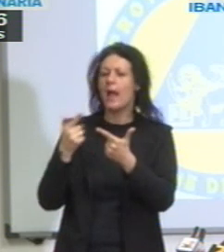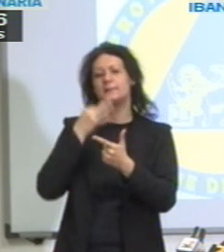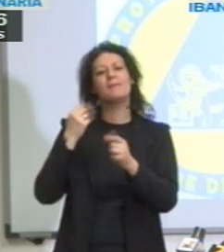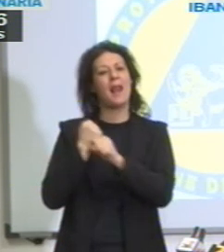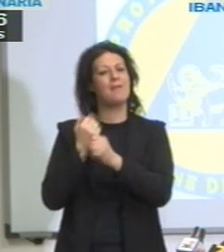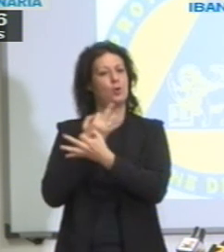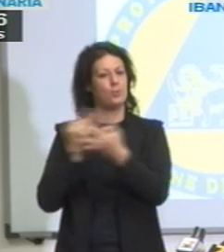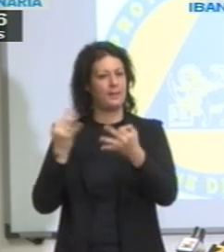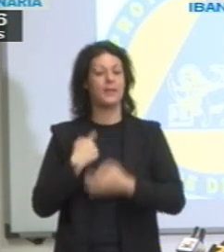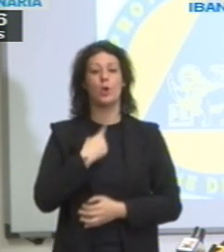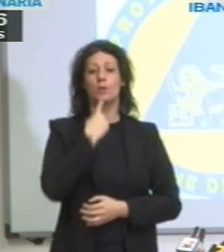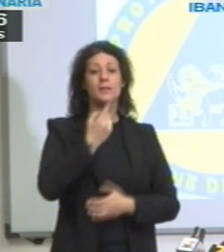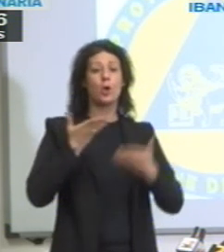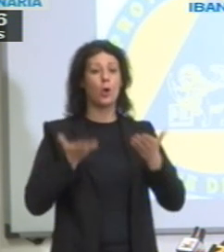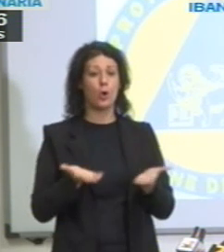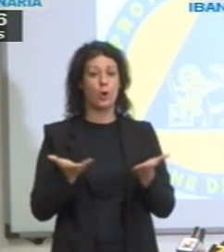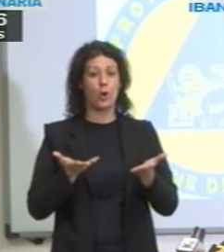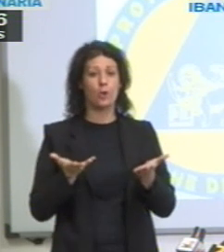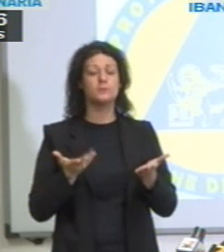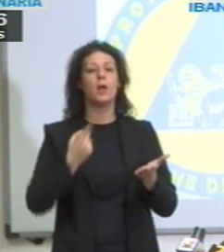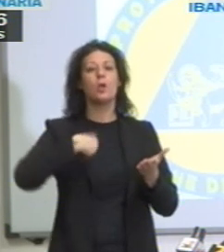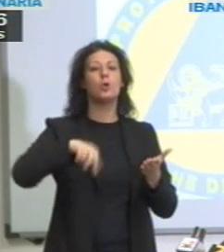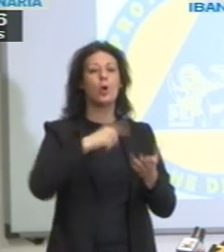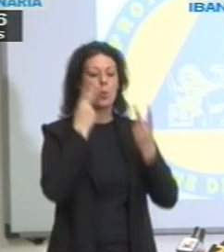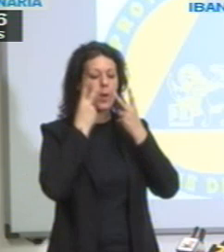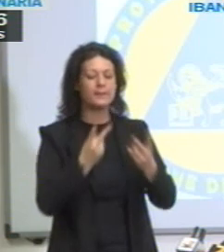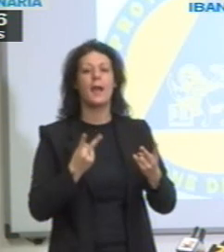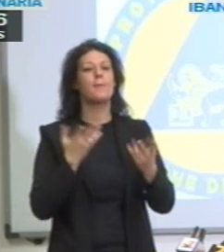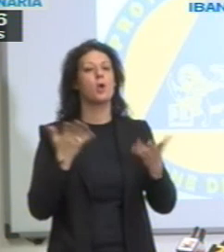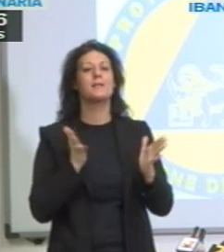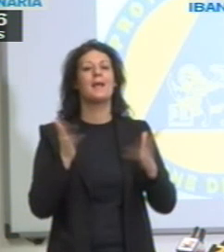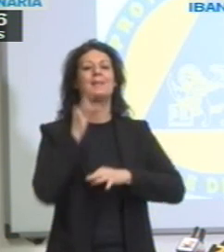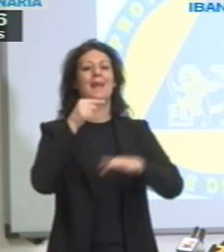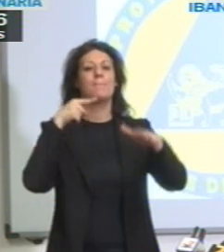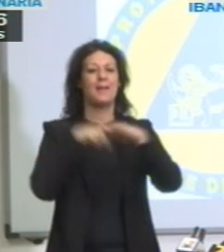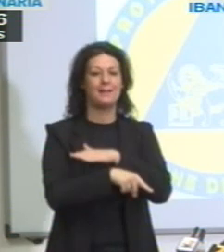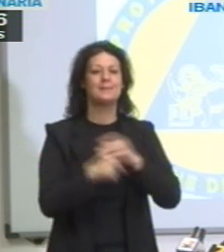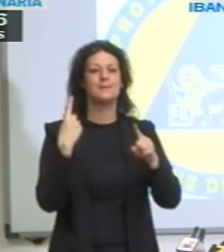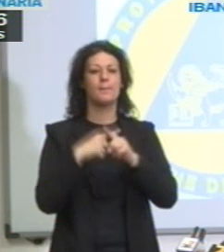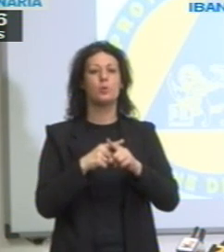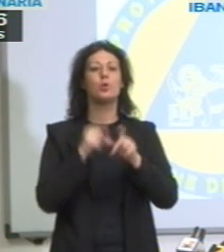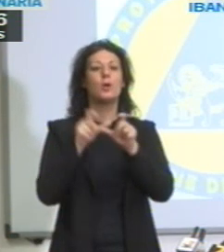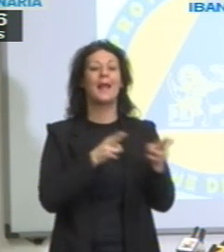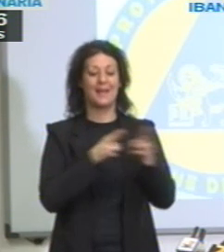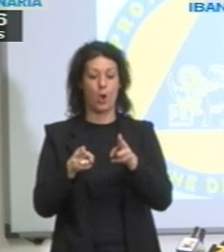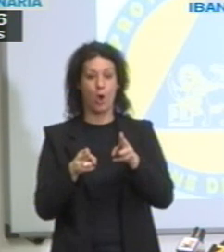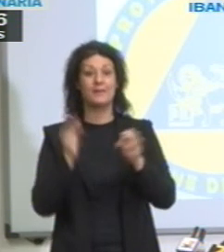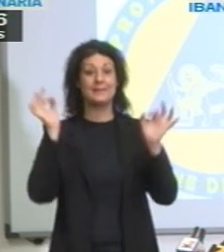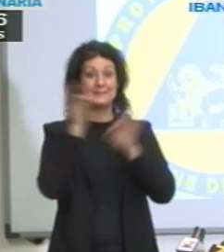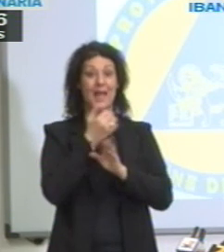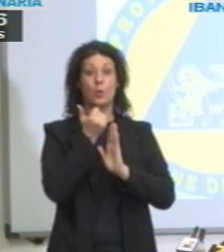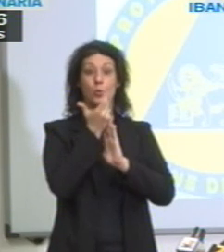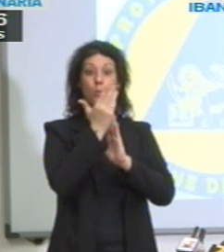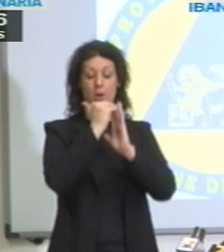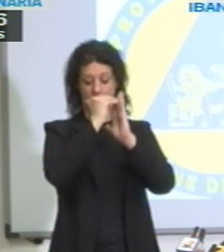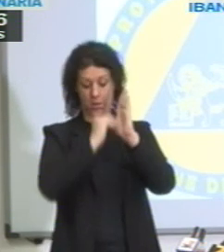crepe e le infiltrazioni d'acqua si chiamano terapie intensive e ricoveri. Se van su vuol dire che non funziona, se van giù vuol dire che funziona,